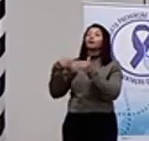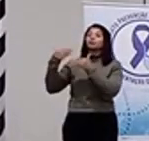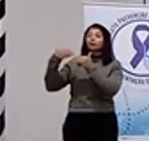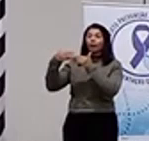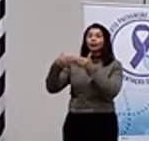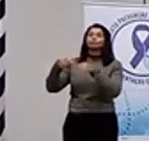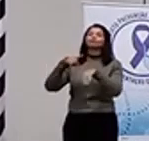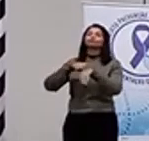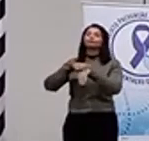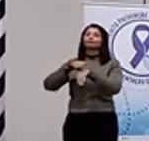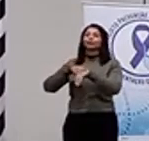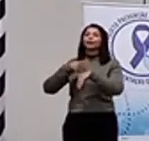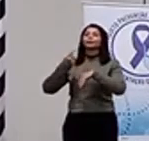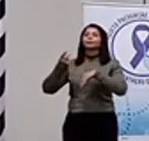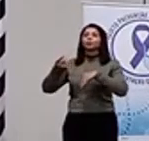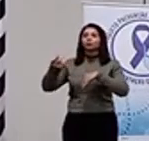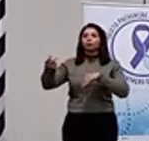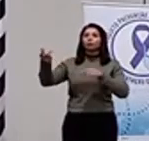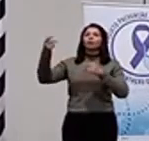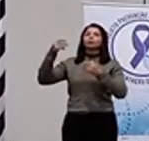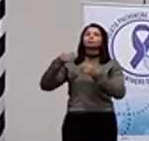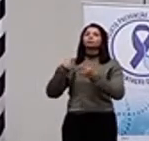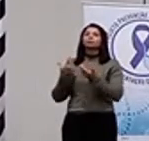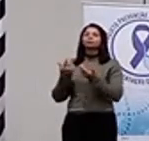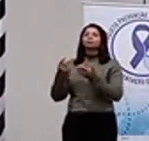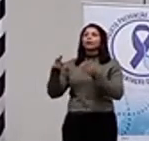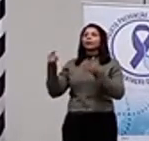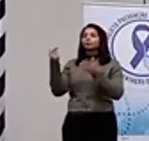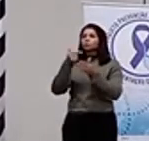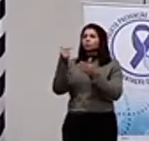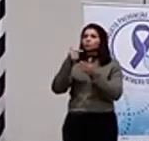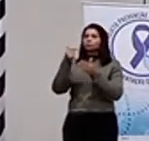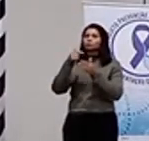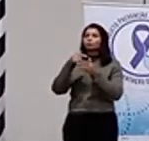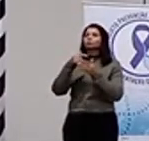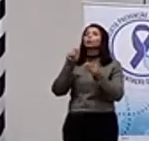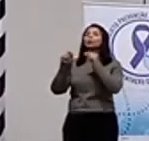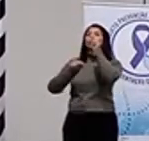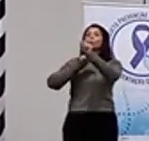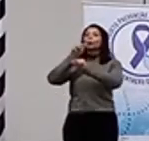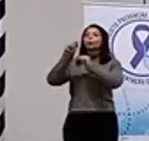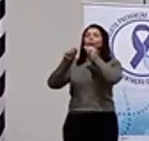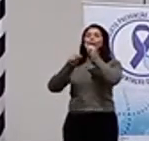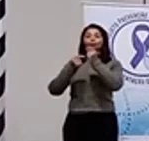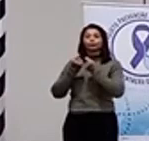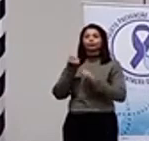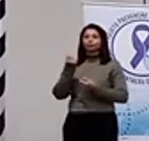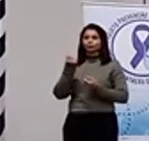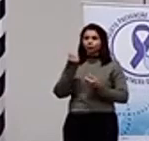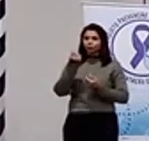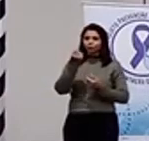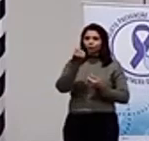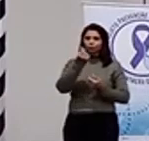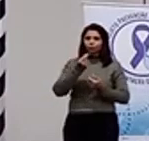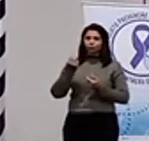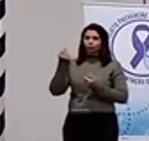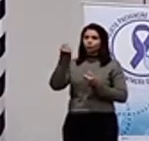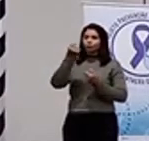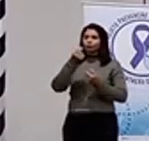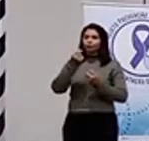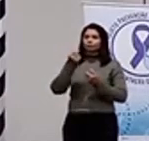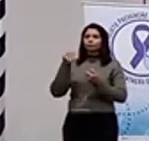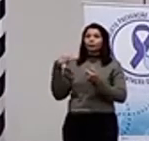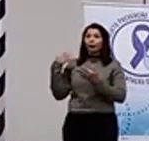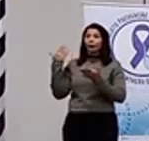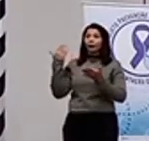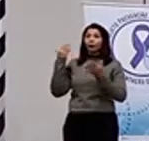E é aqui que entra agora o segundo fator, o fator chamado custo. Você acha que depois de todas essas etapas, o remédio vai